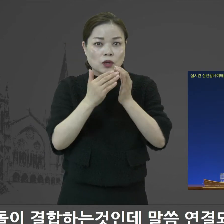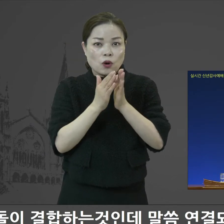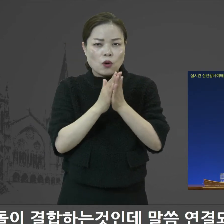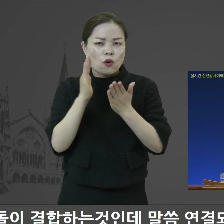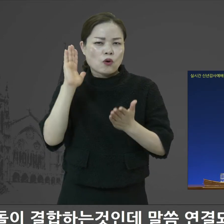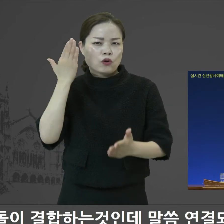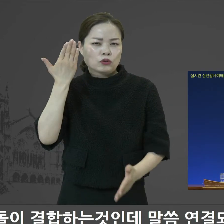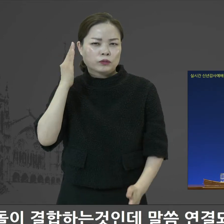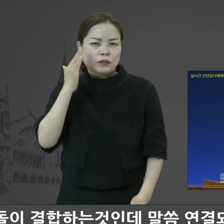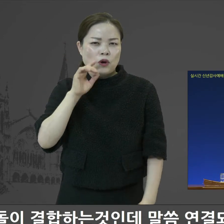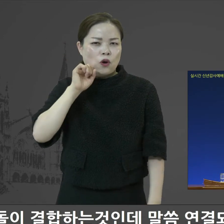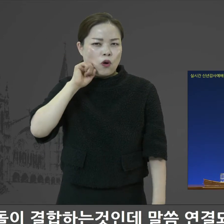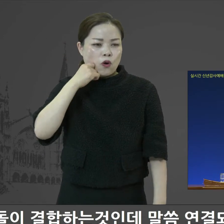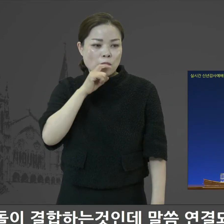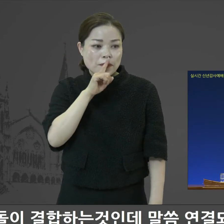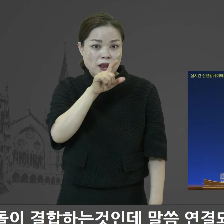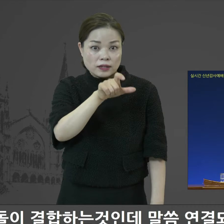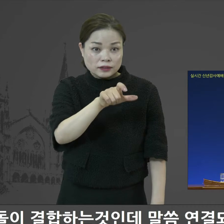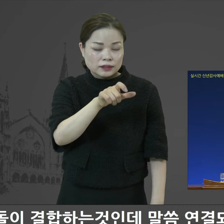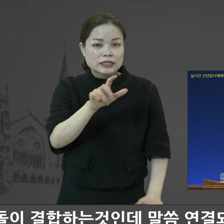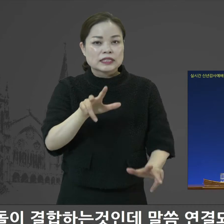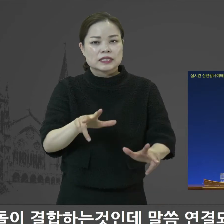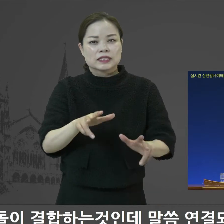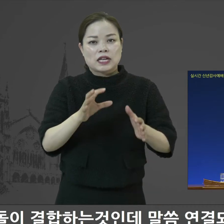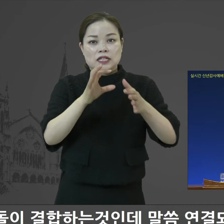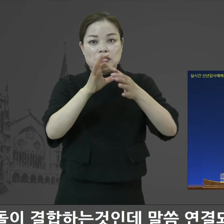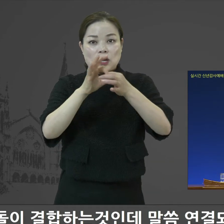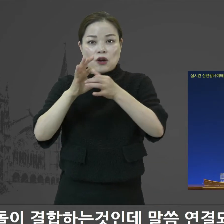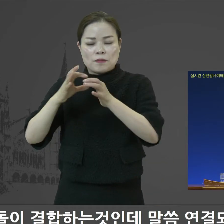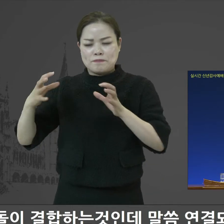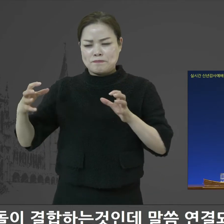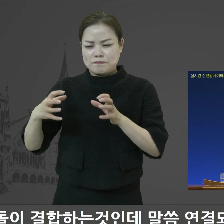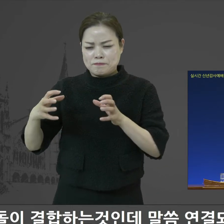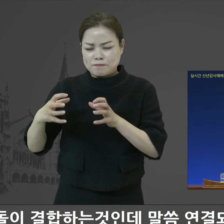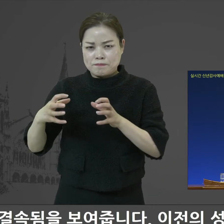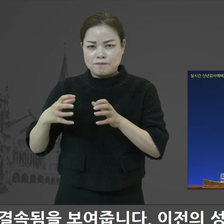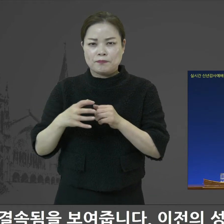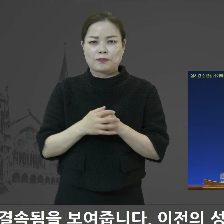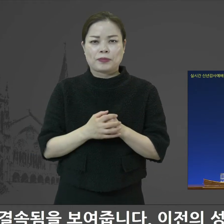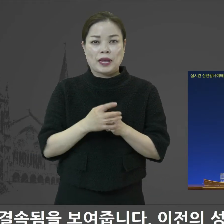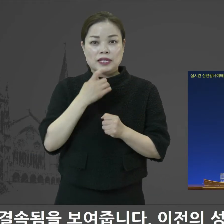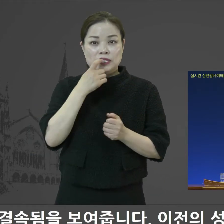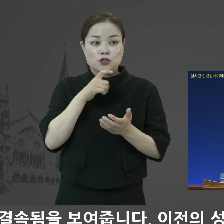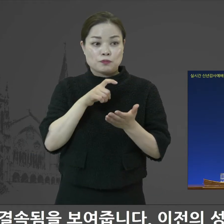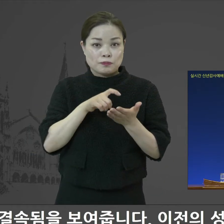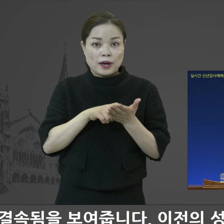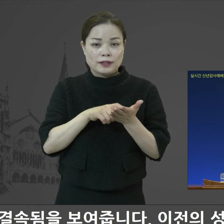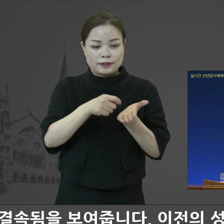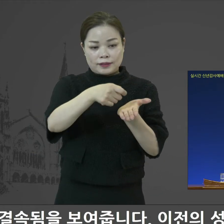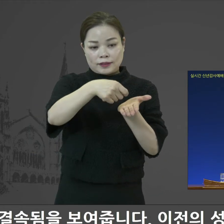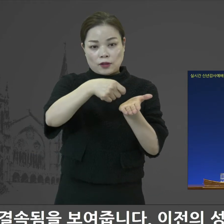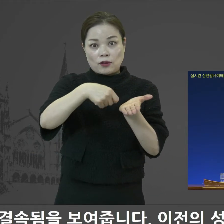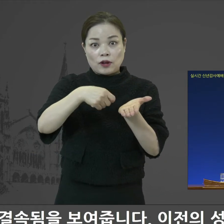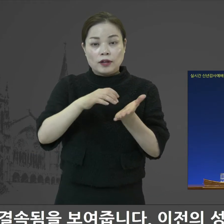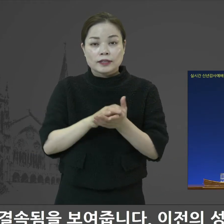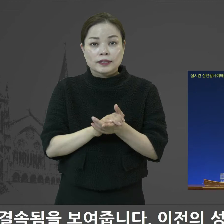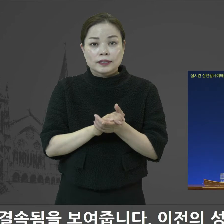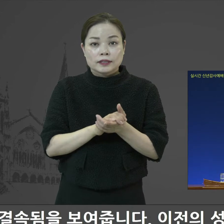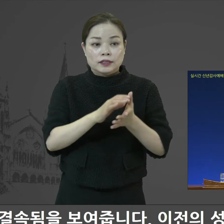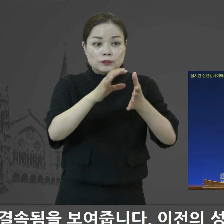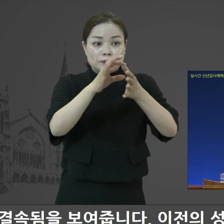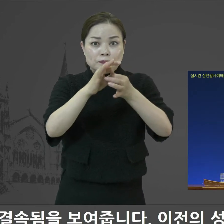좀 어려운 말을 썼어요. 근데 지금 성경은 연결되고 결합되다, 쉬운 말을 사용하였습니다. 그래서